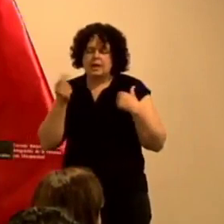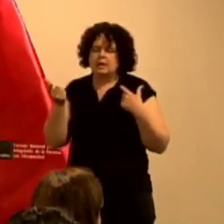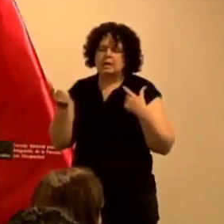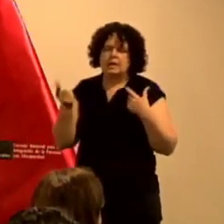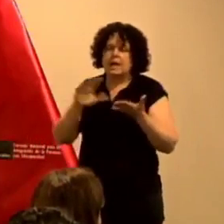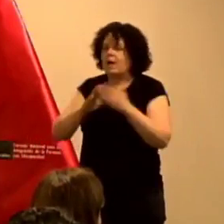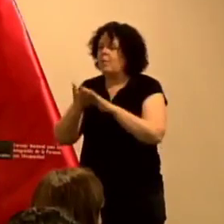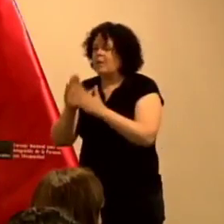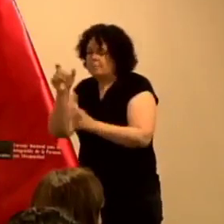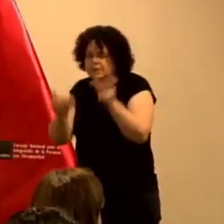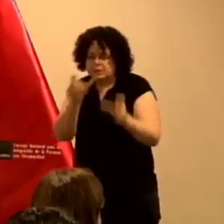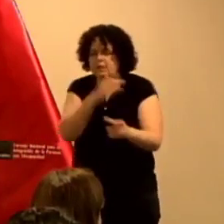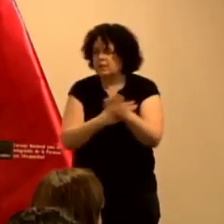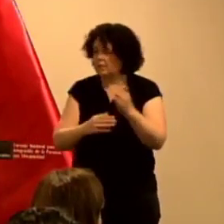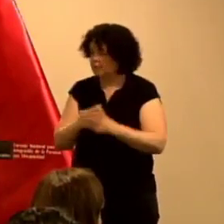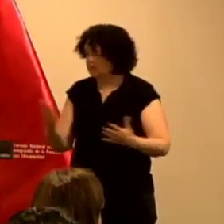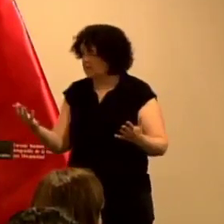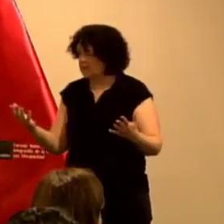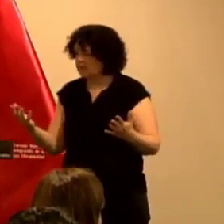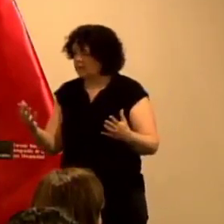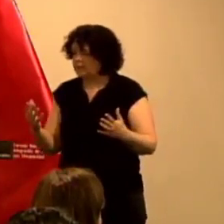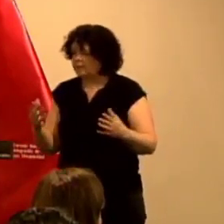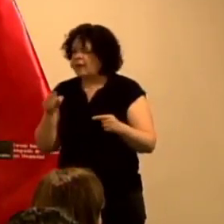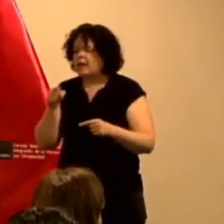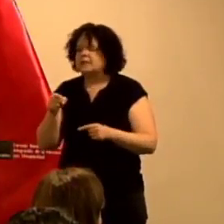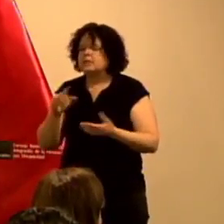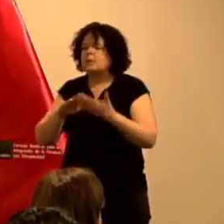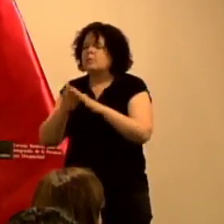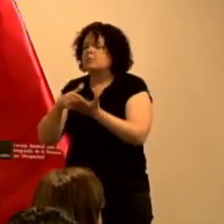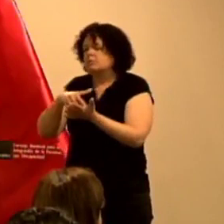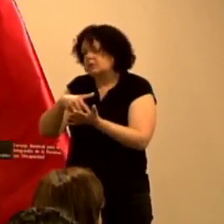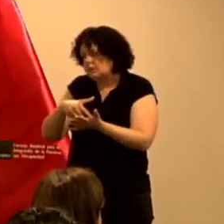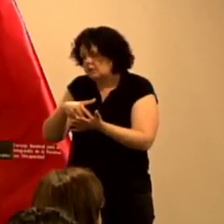las otras poblaciones, las personas con discapacidad son una población vulnerable